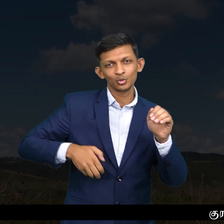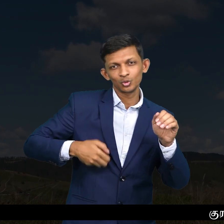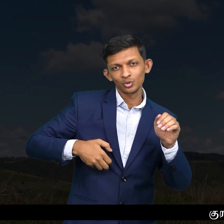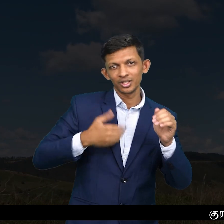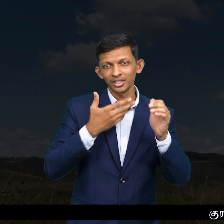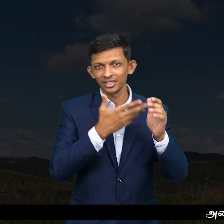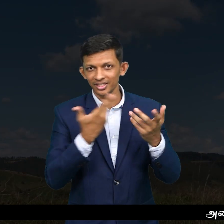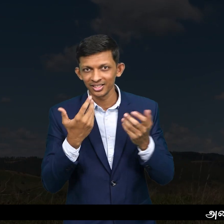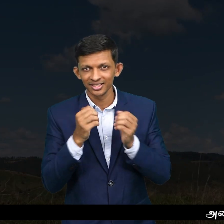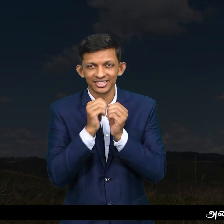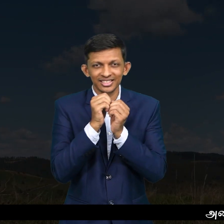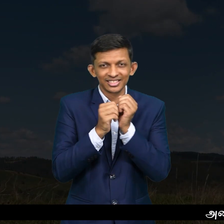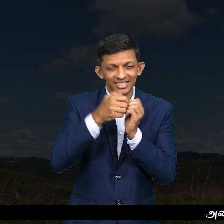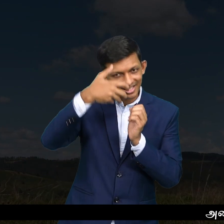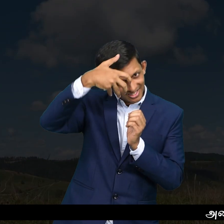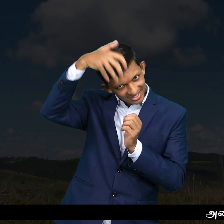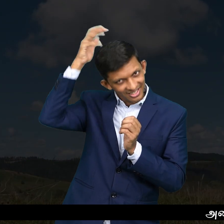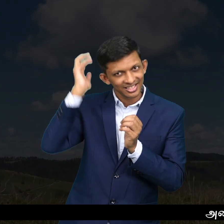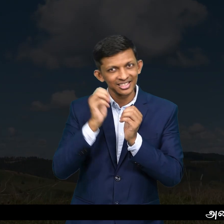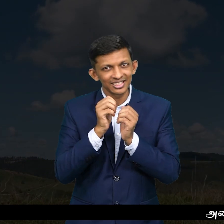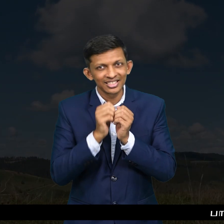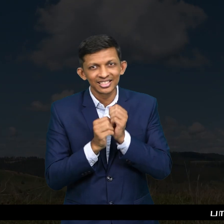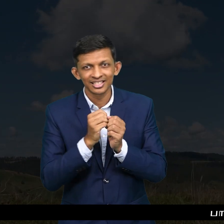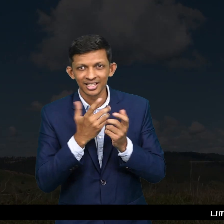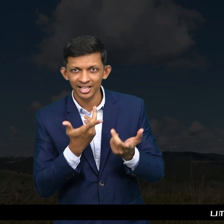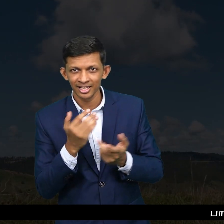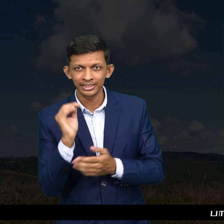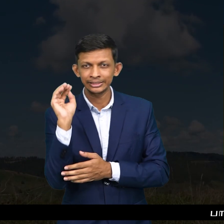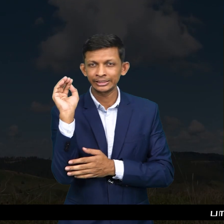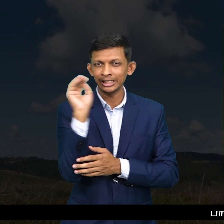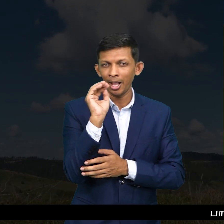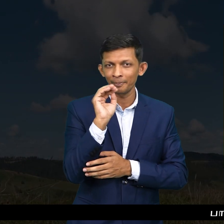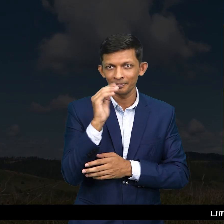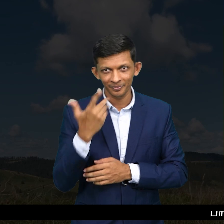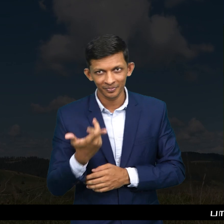குரங்குகள், அணில்கள், பாம்புகள்,